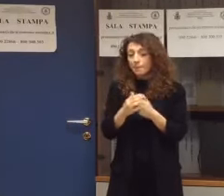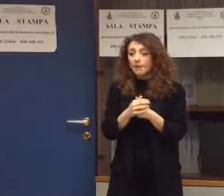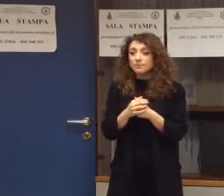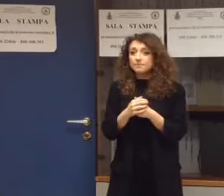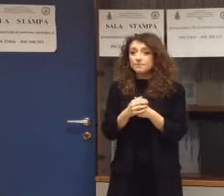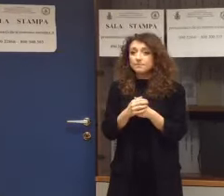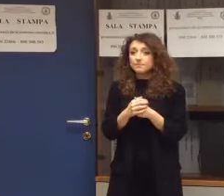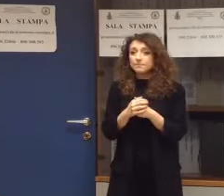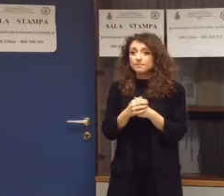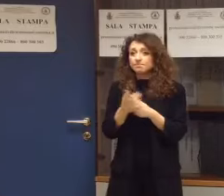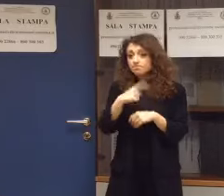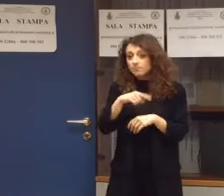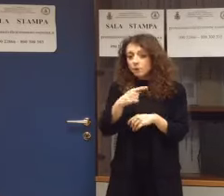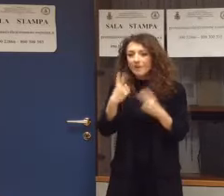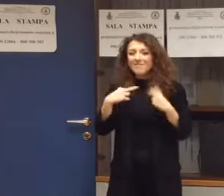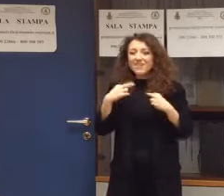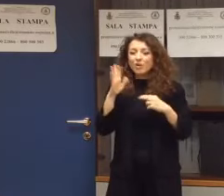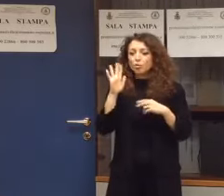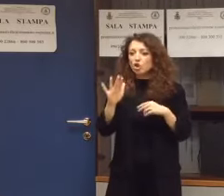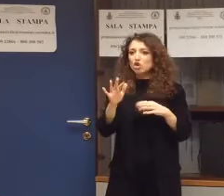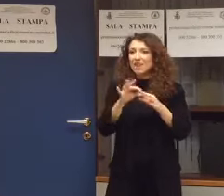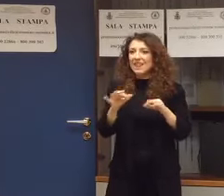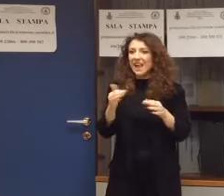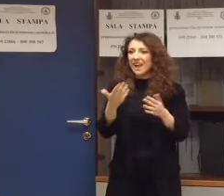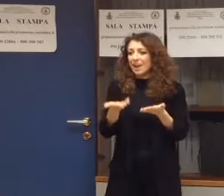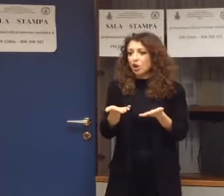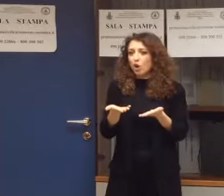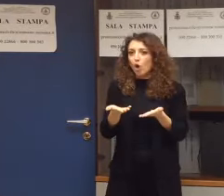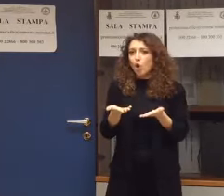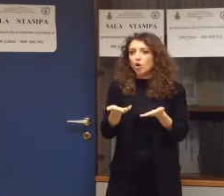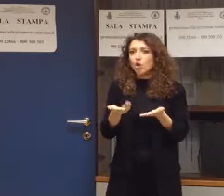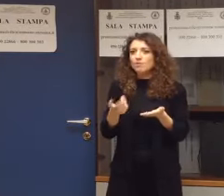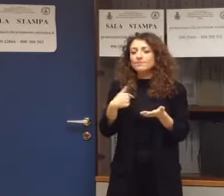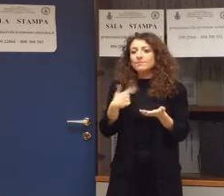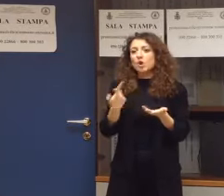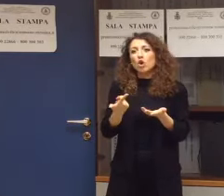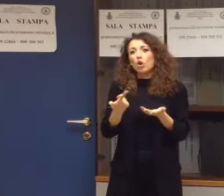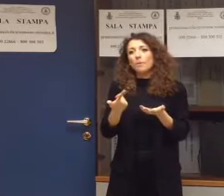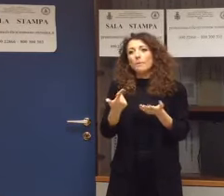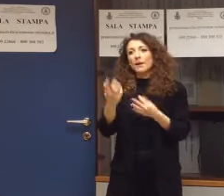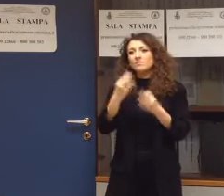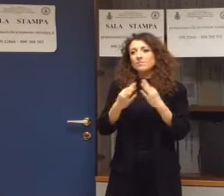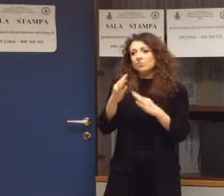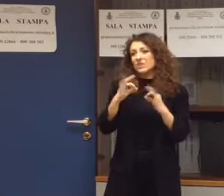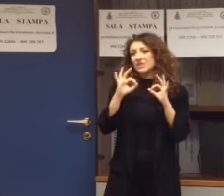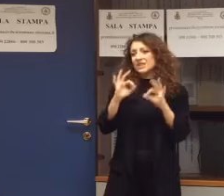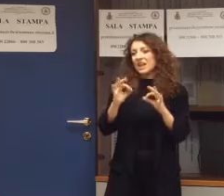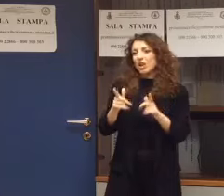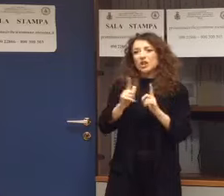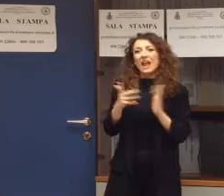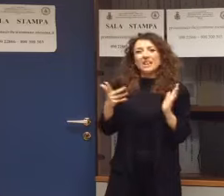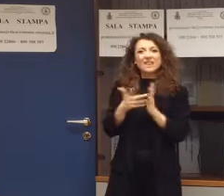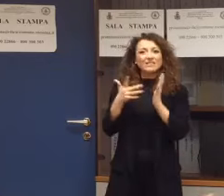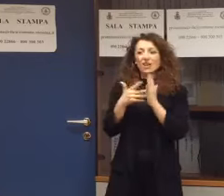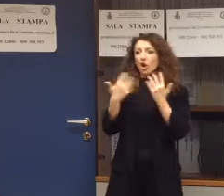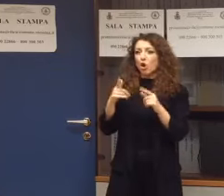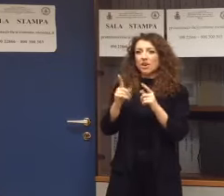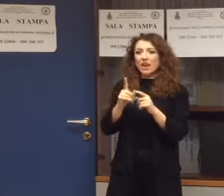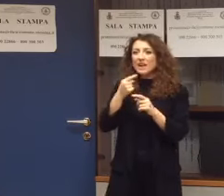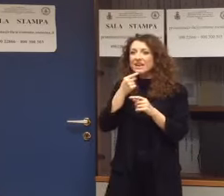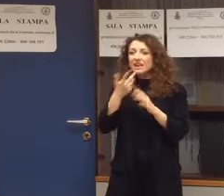il territorio siamo sempre considerati carne da macello da chi sta sopra le